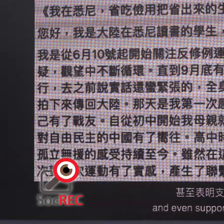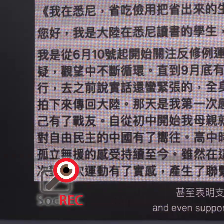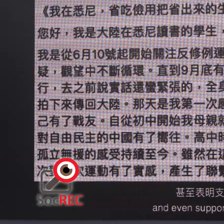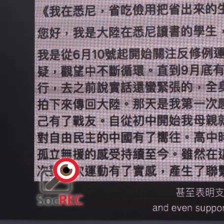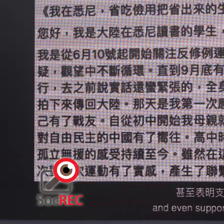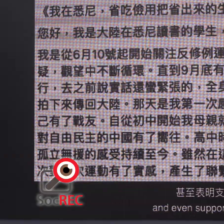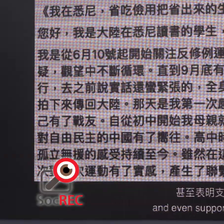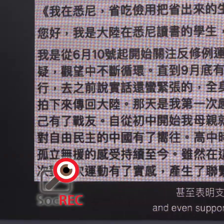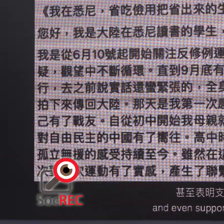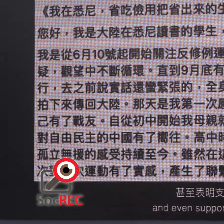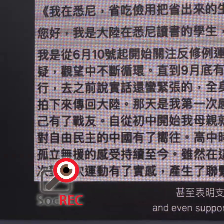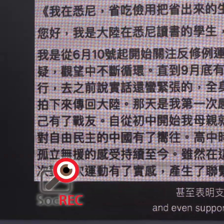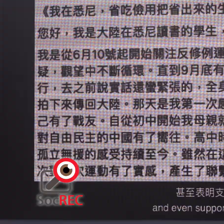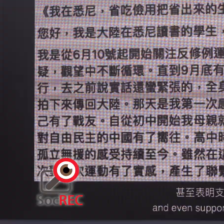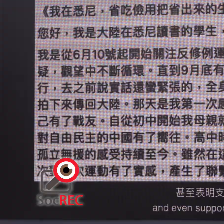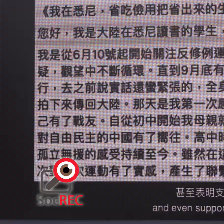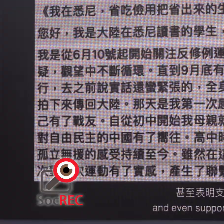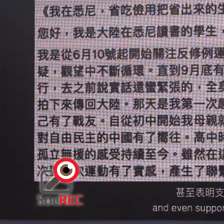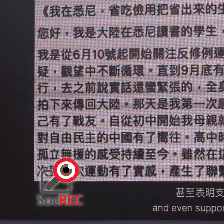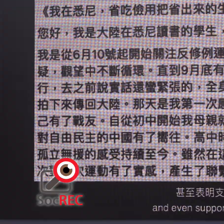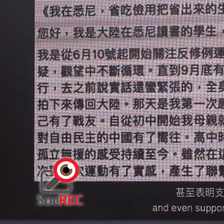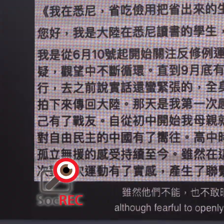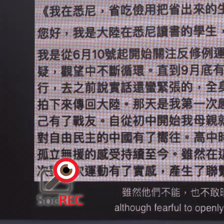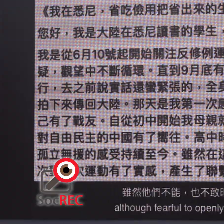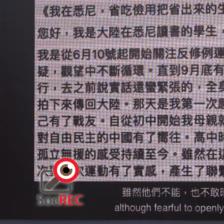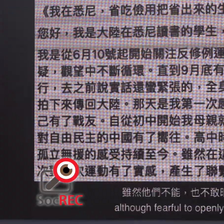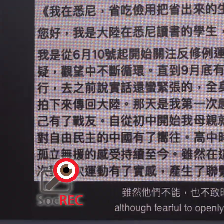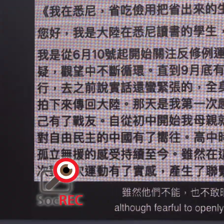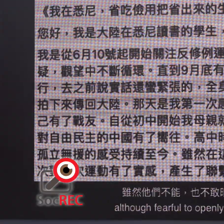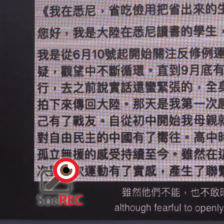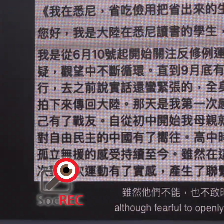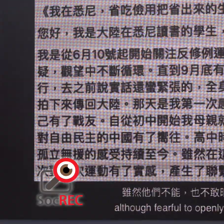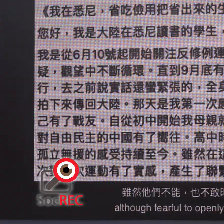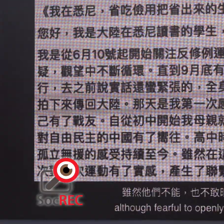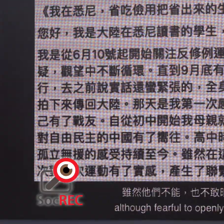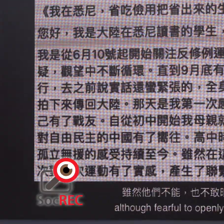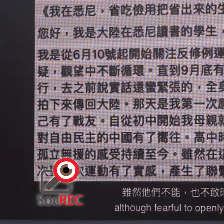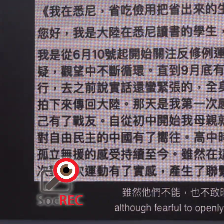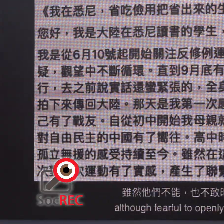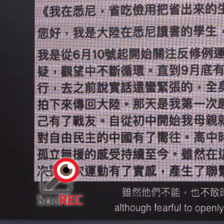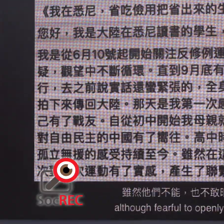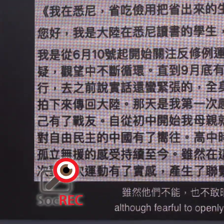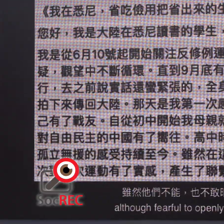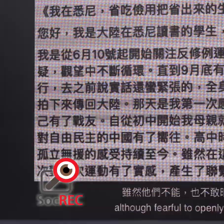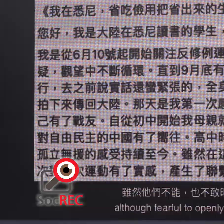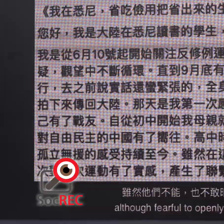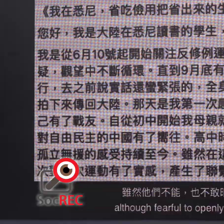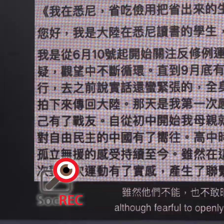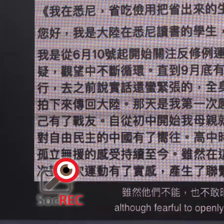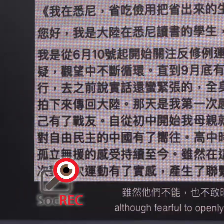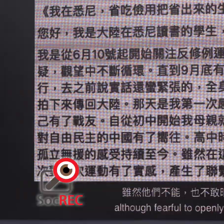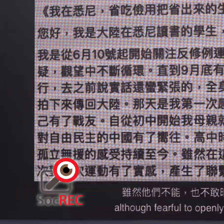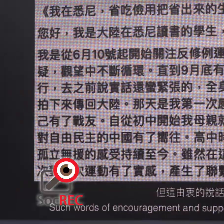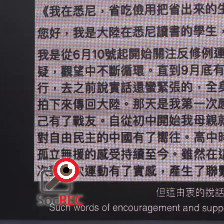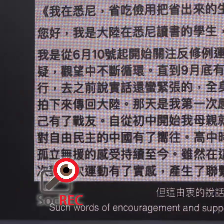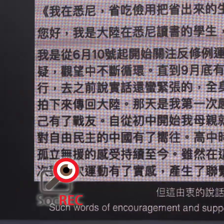至表明支持我們的抗爭運動。雖然他們不能夠亦都不敢明目張膽地站出來表示支持